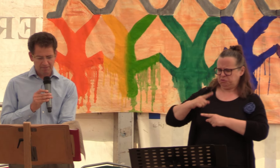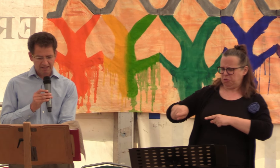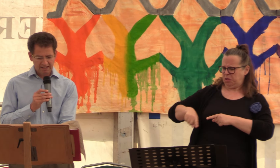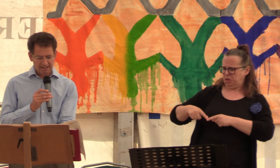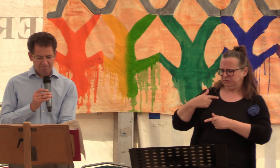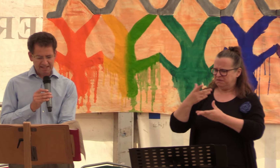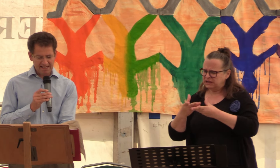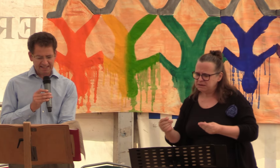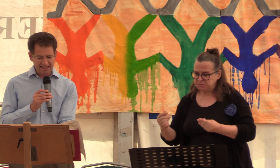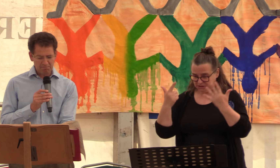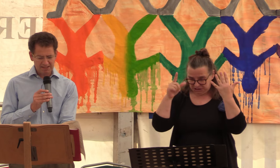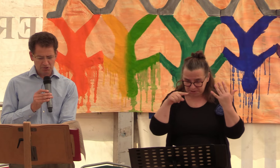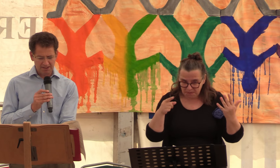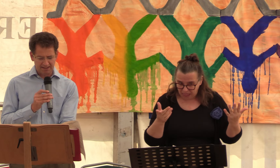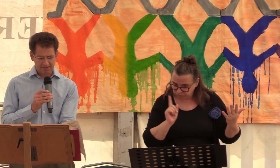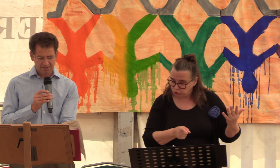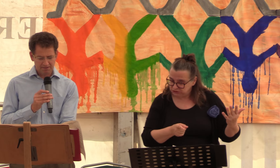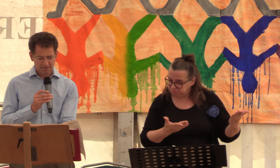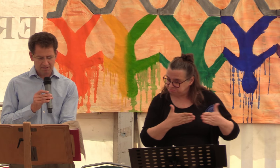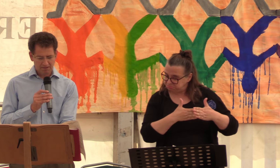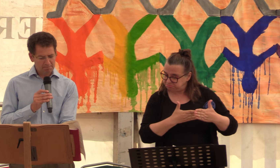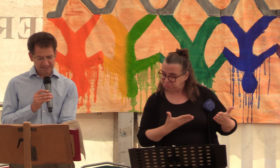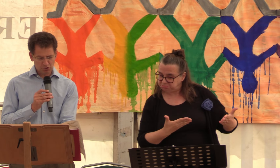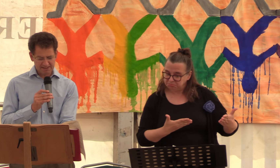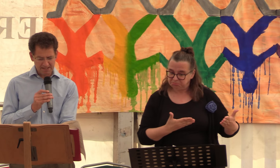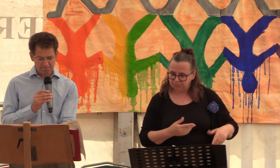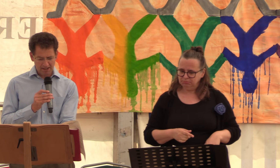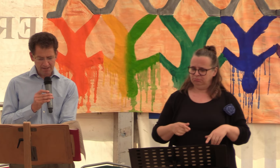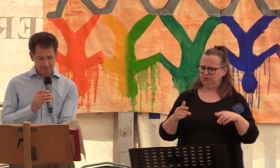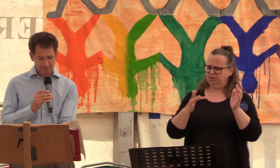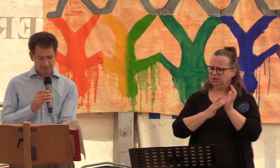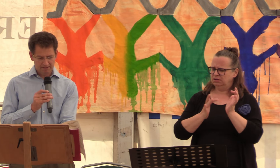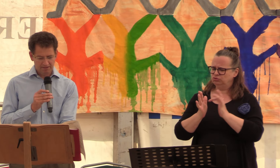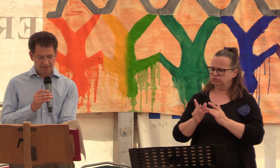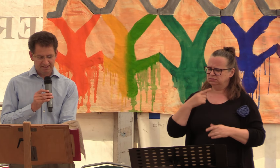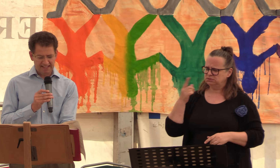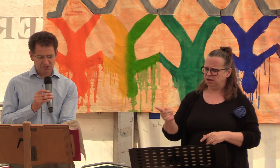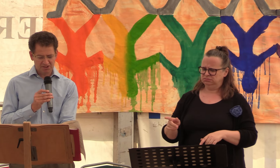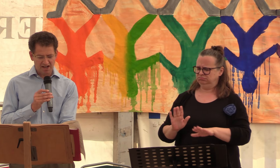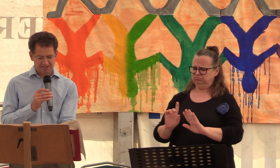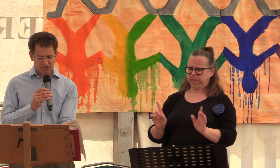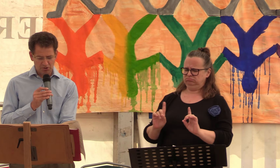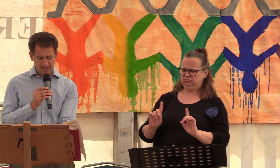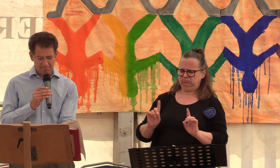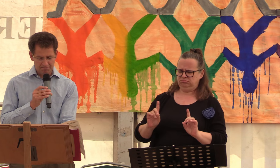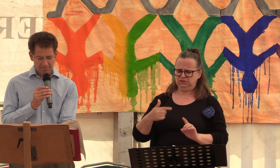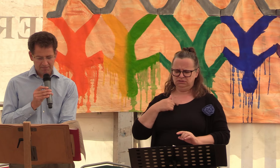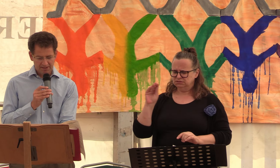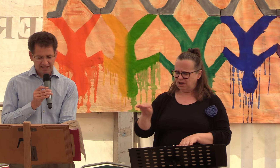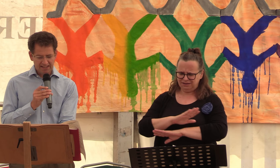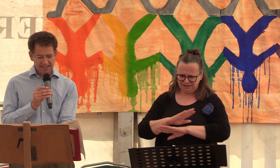vergeben, wenn er gegen mich sündigt? Bis zu 7-mal? Jesus sagte zu